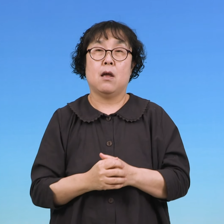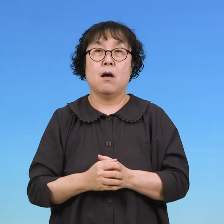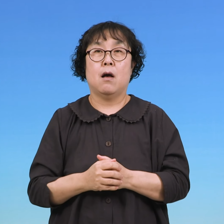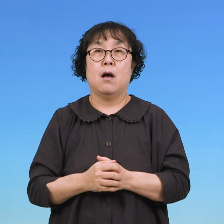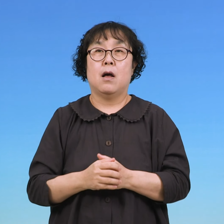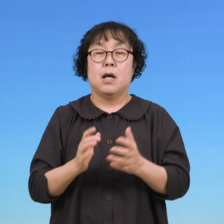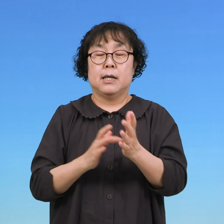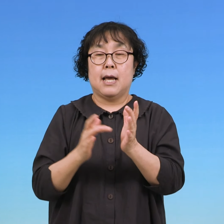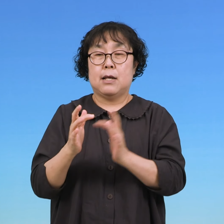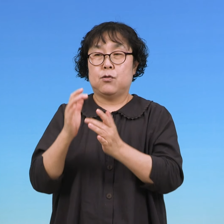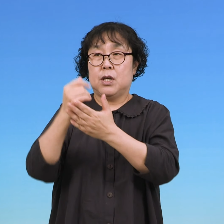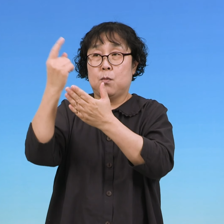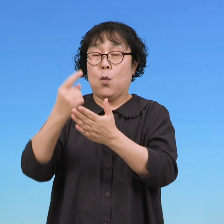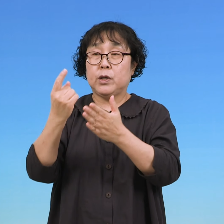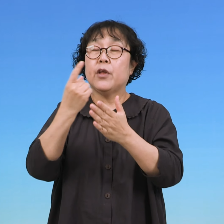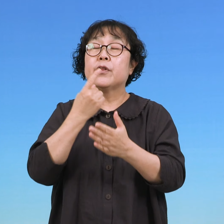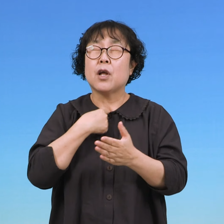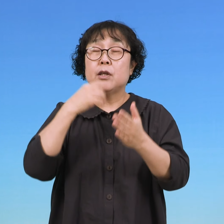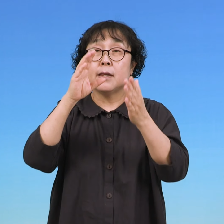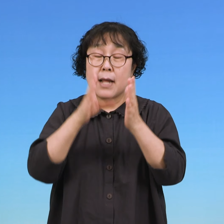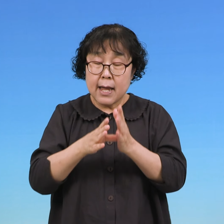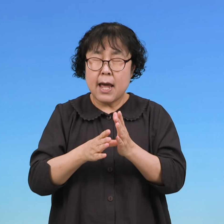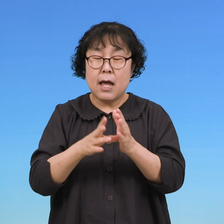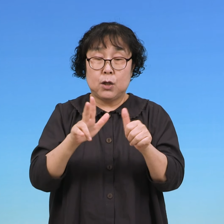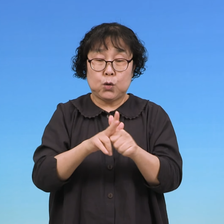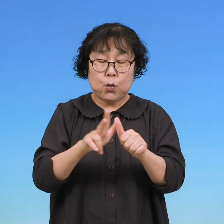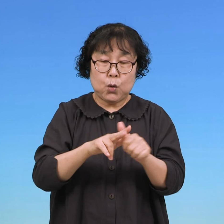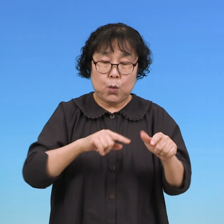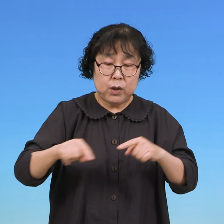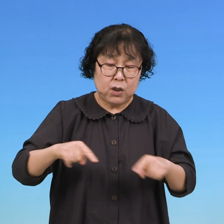지도자들의 그 가슴 아픈 어리석음이 그거 아닙니까?